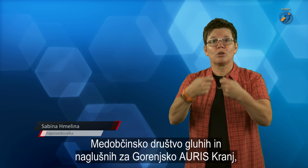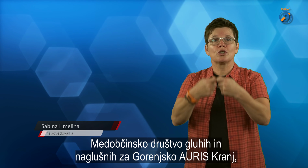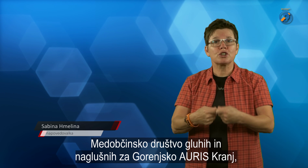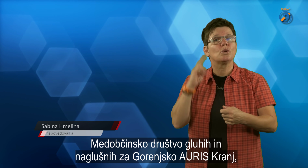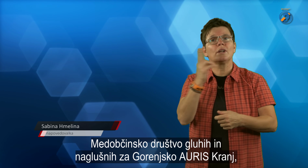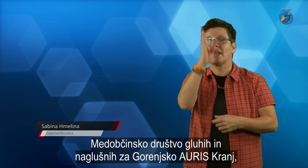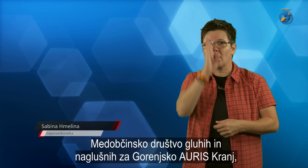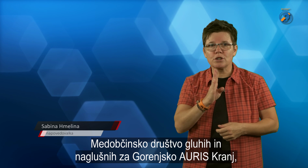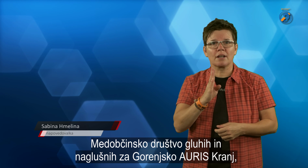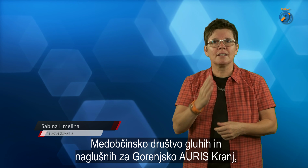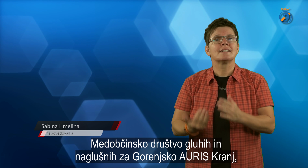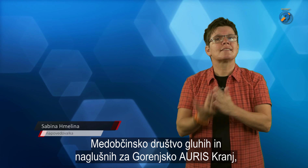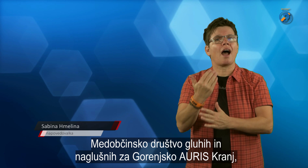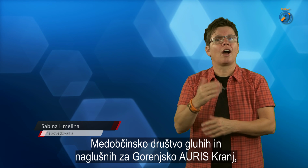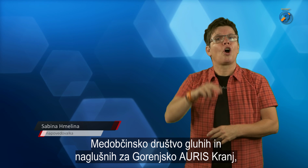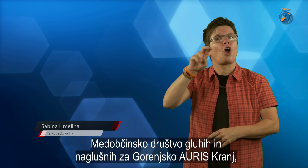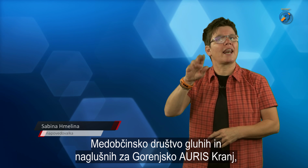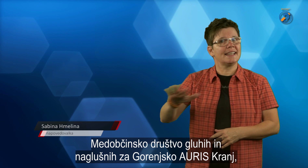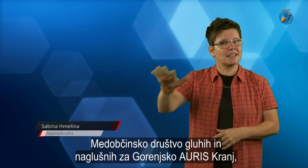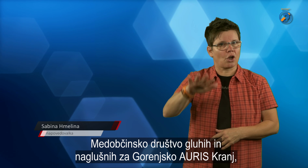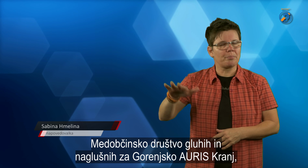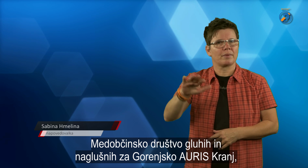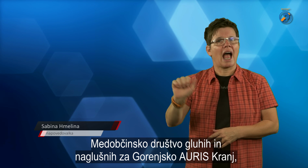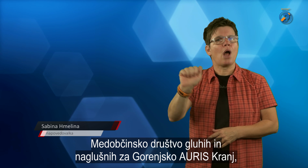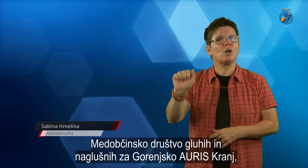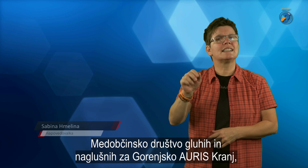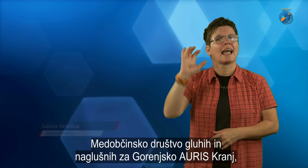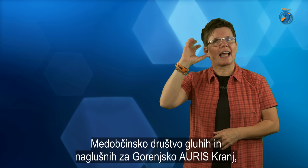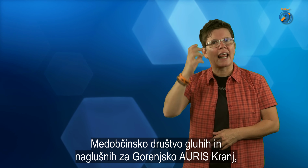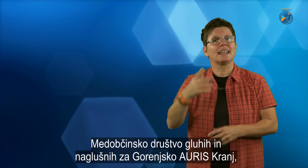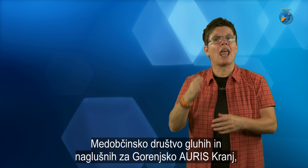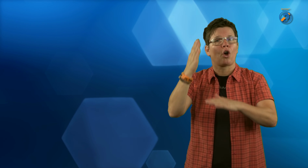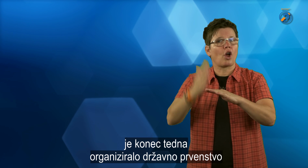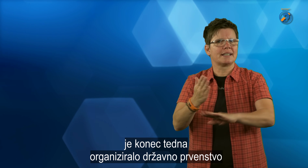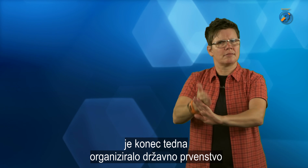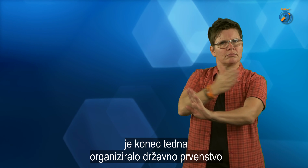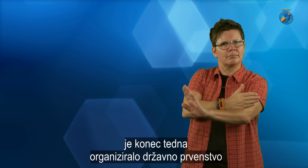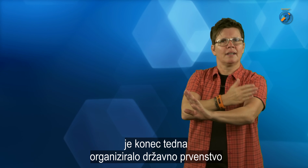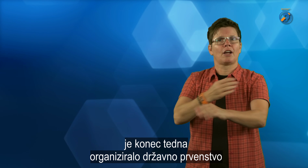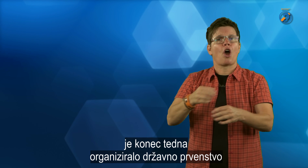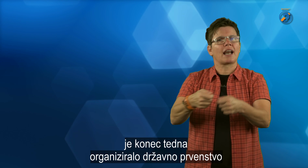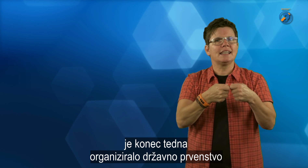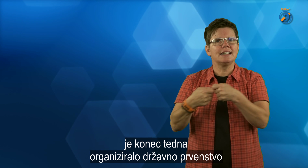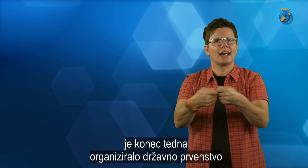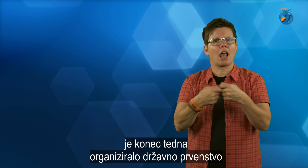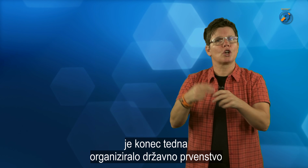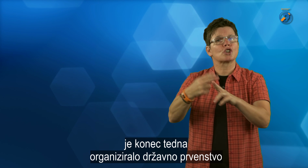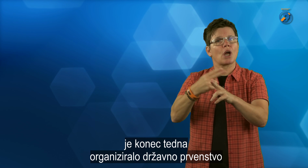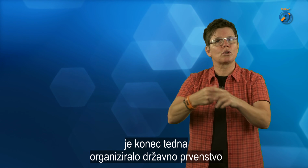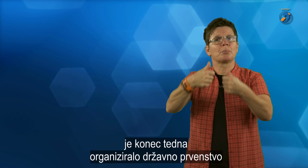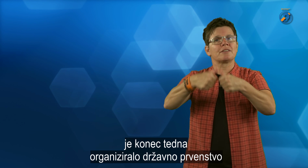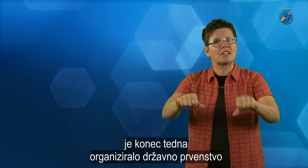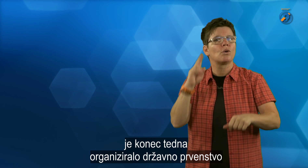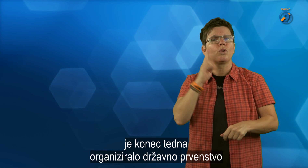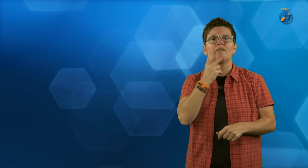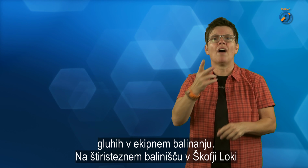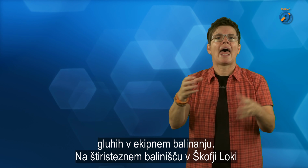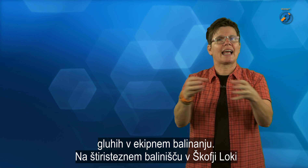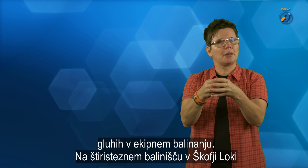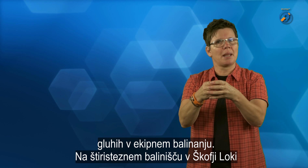Medobčinsko društvo gluhih in naglušnih za Gorenjsko Auris Kranj je konec tedna organiziralo državno prvenstvo gluhih